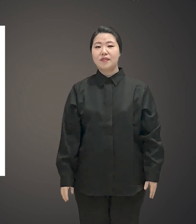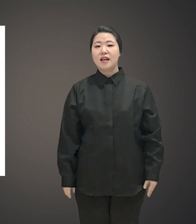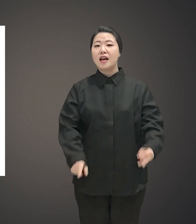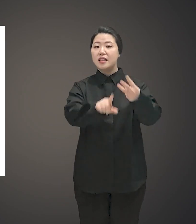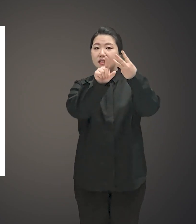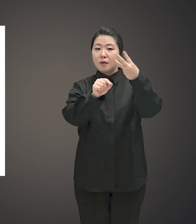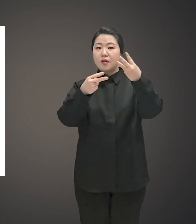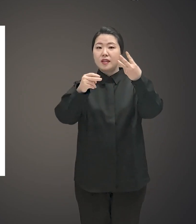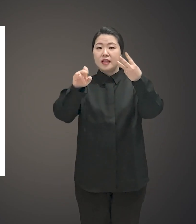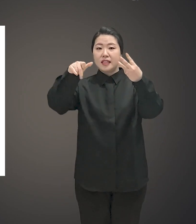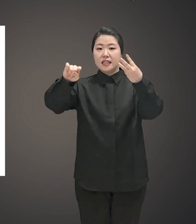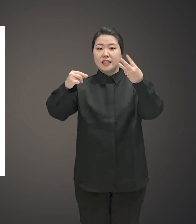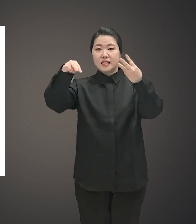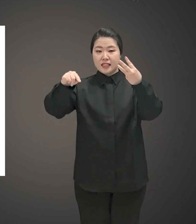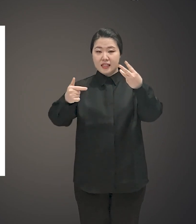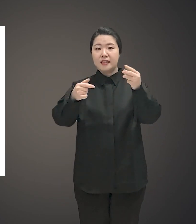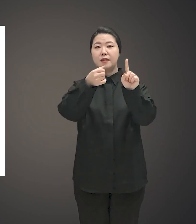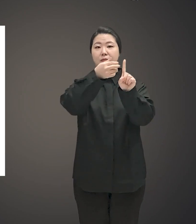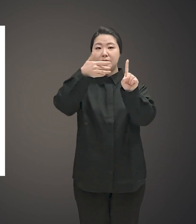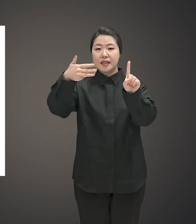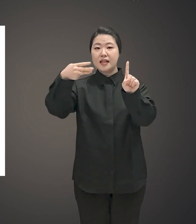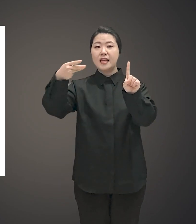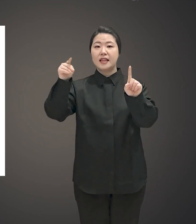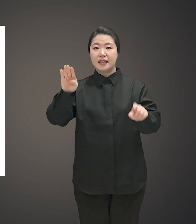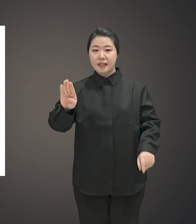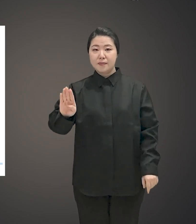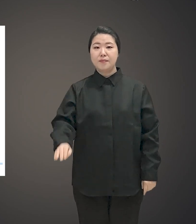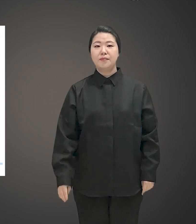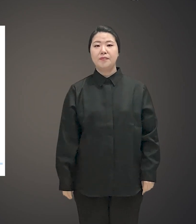에밀리 디킨슨, 민들레 마리온틱.